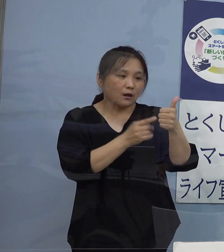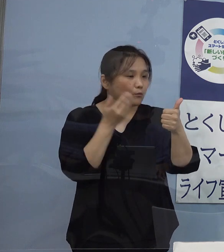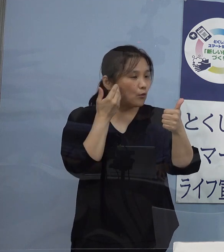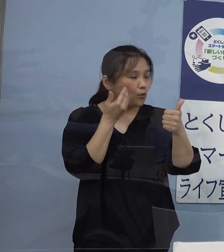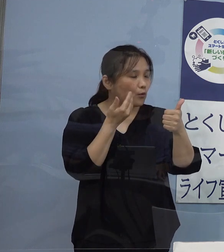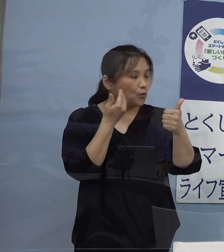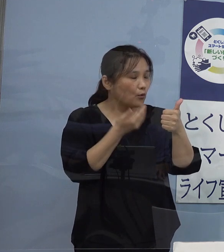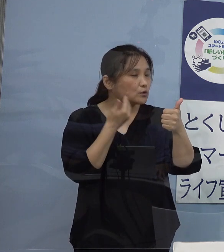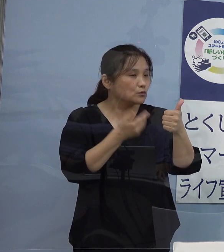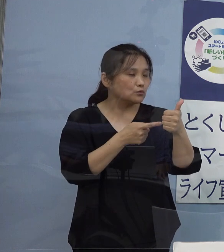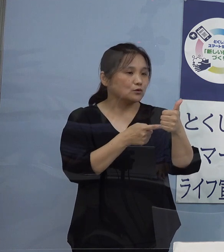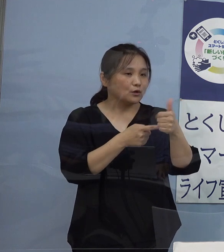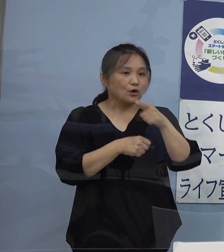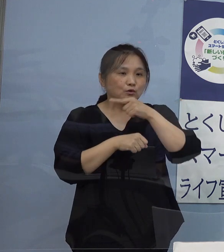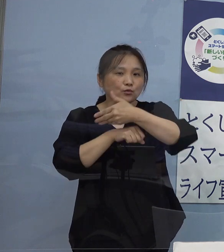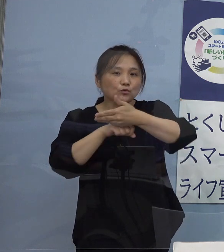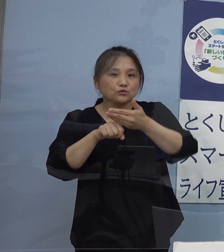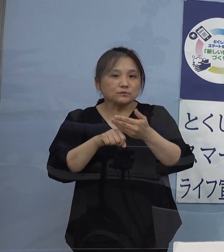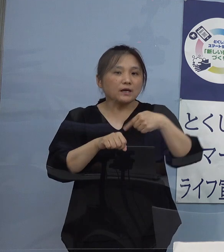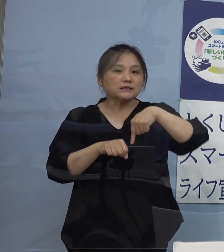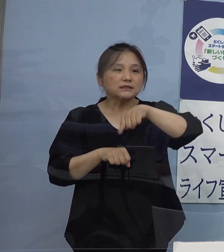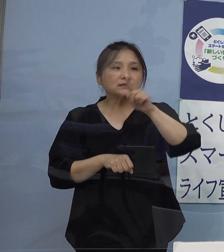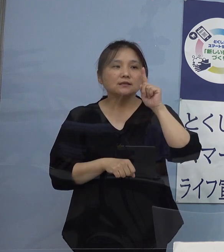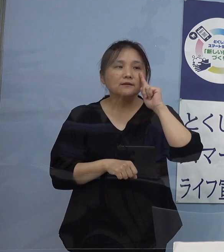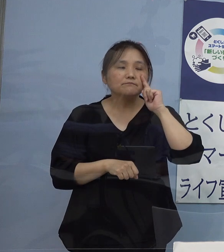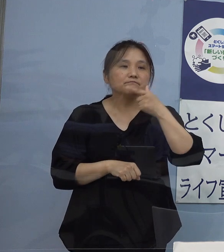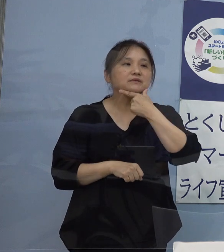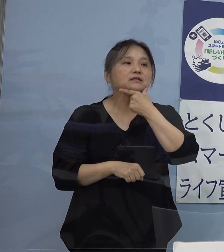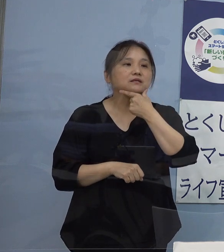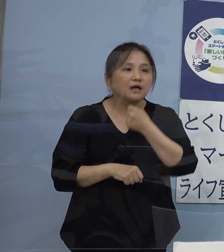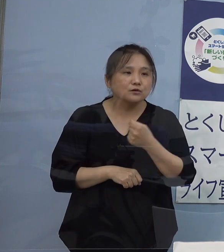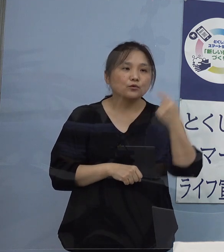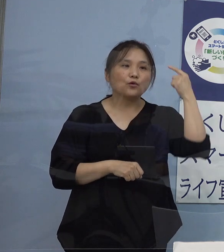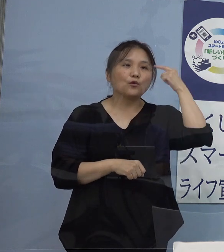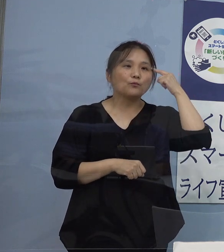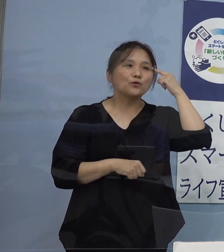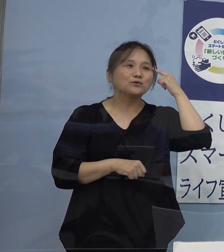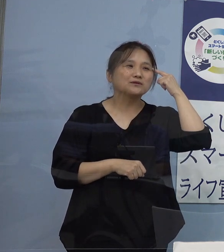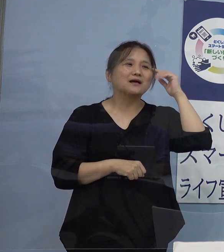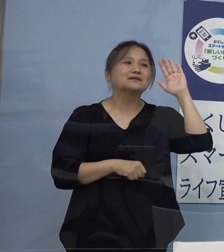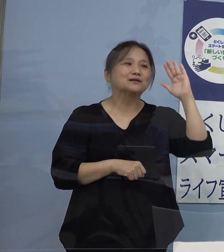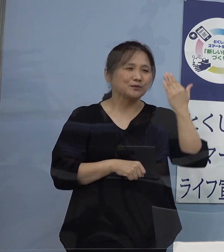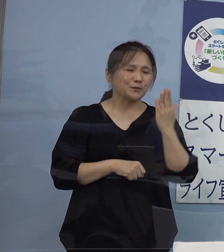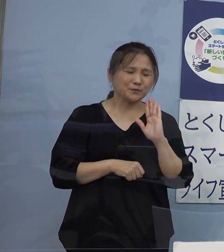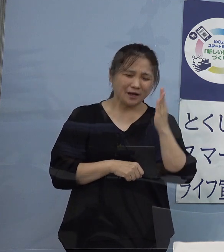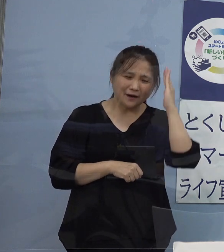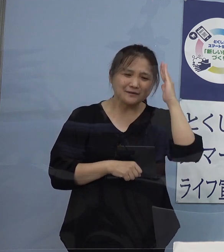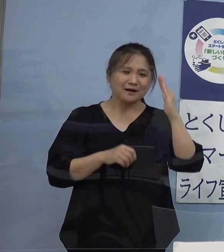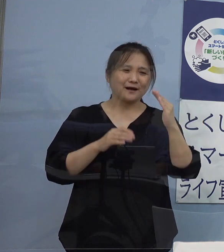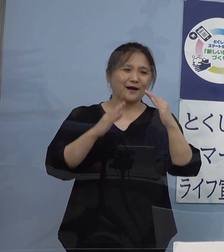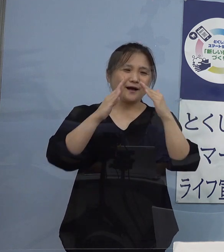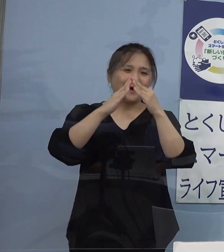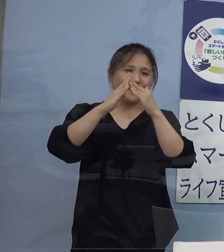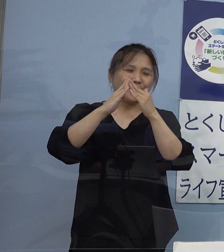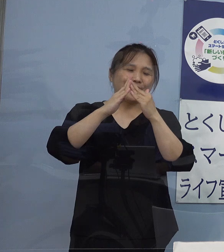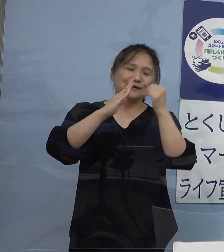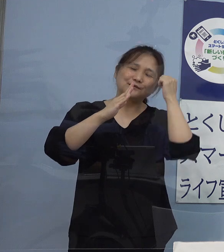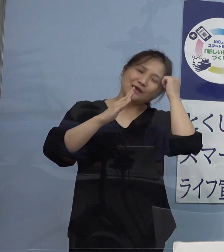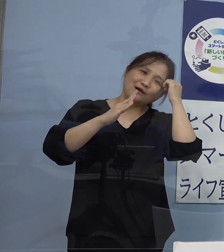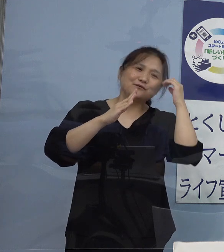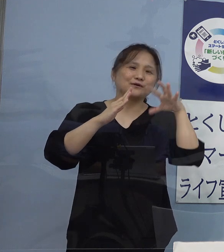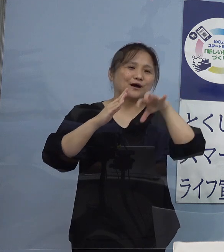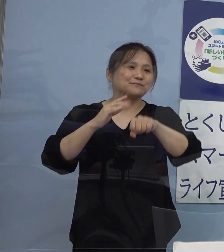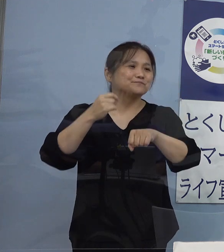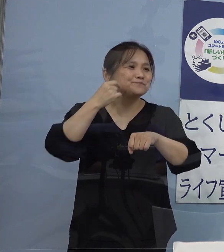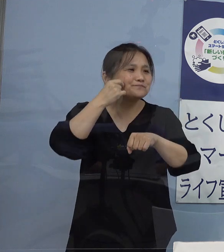が、この期間に徳島に行ってみたいと思ったんだけど、なかなか宿が取れないと。空いてても